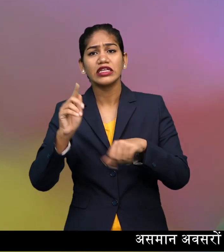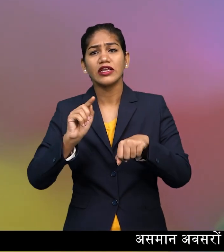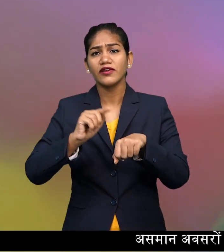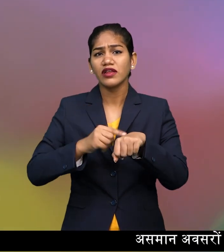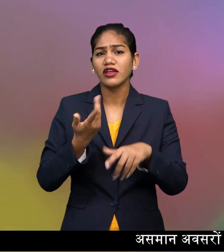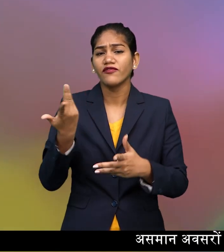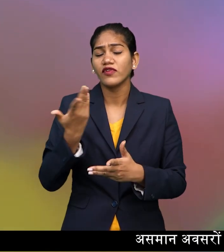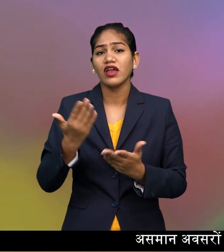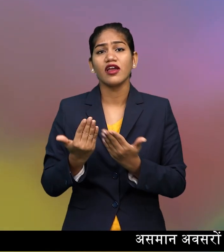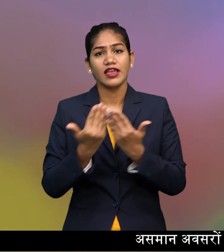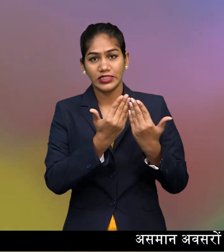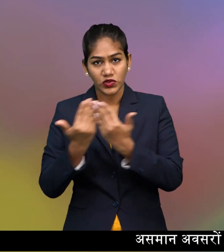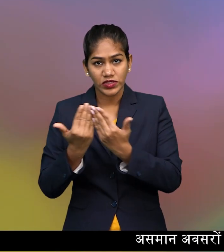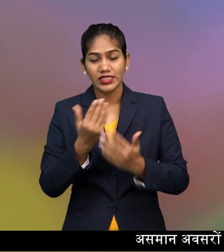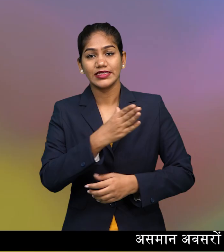करना पड़ता है।